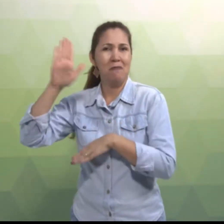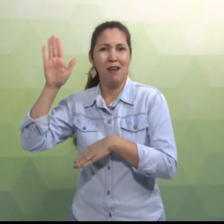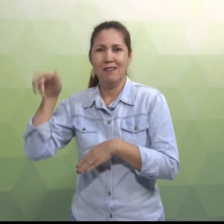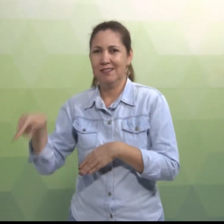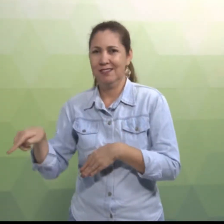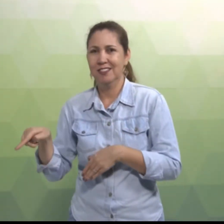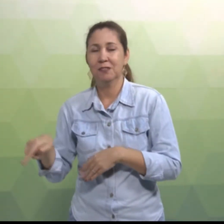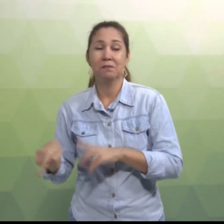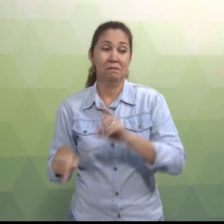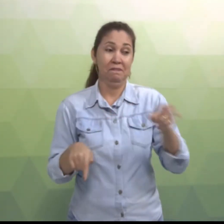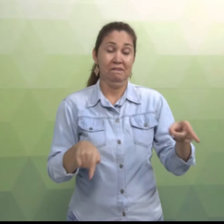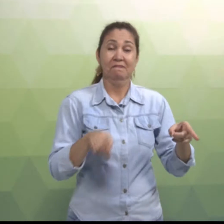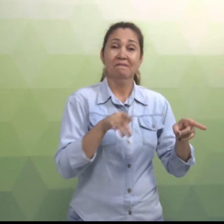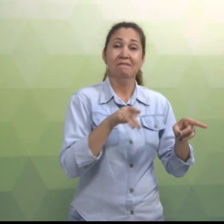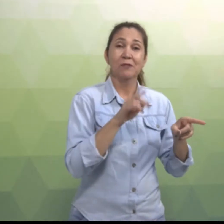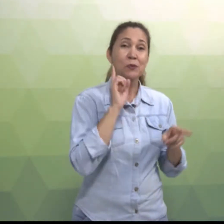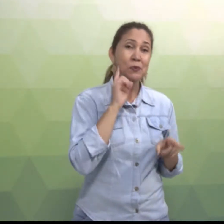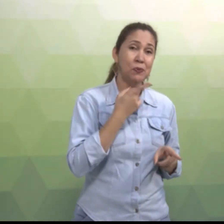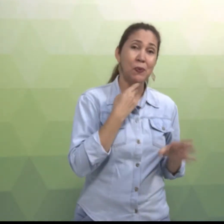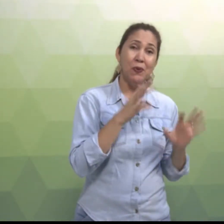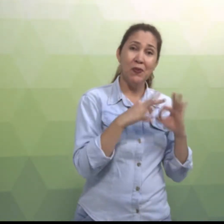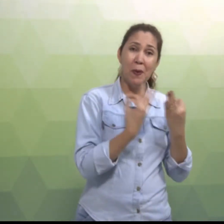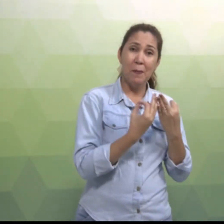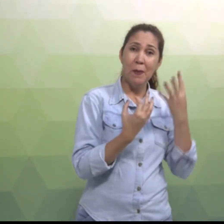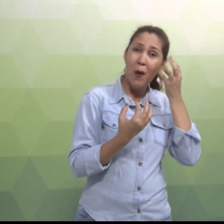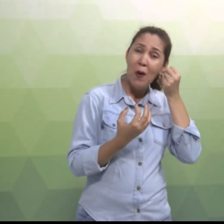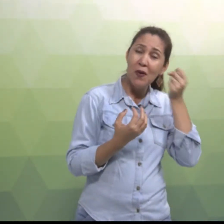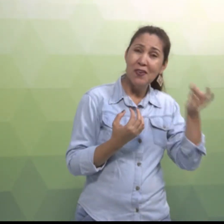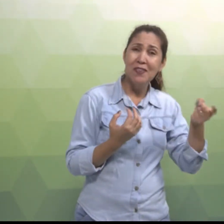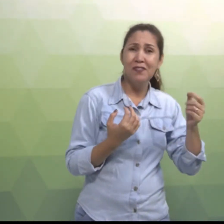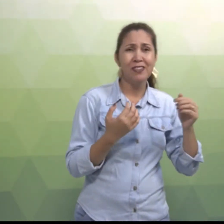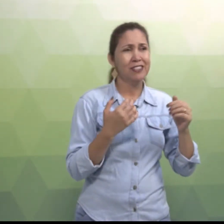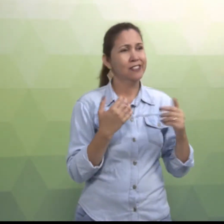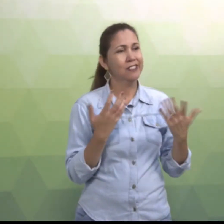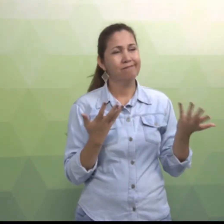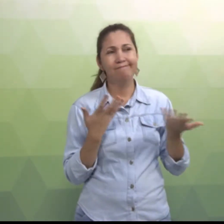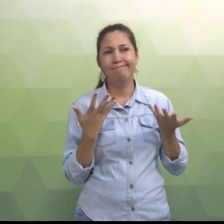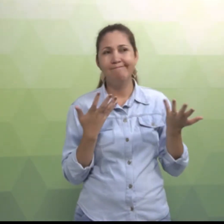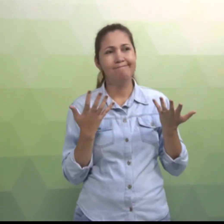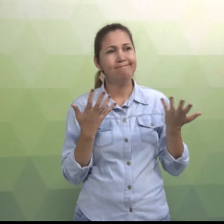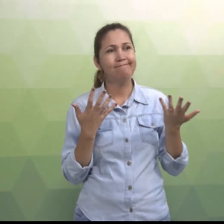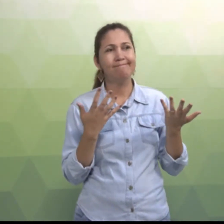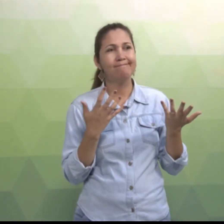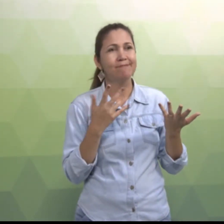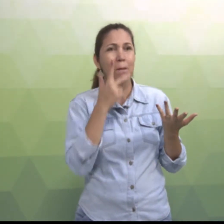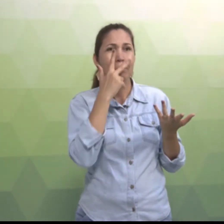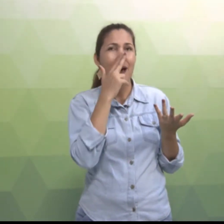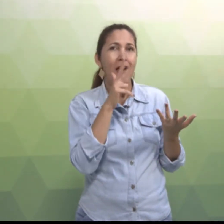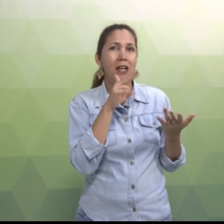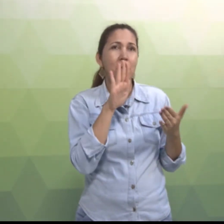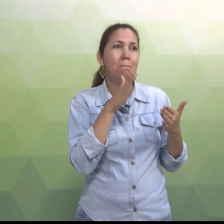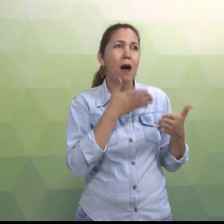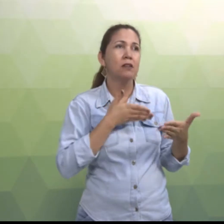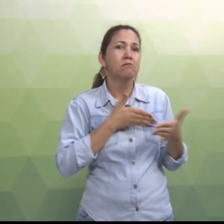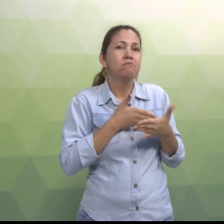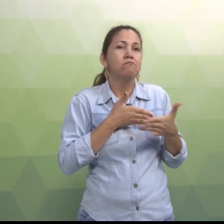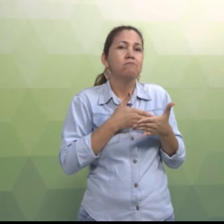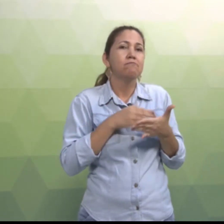ele tem facilidade em se expressar. O surdo de família de ouvintes é como